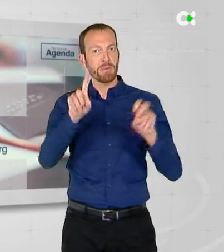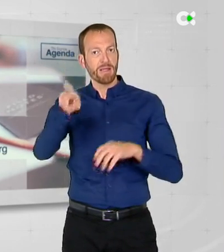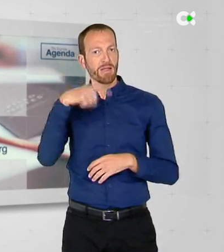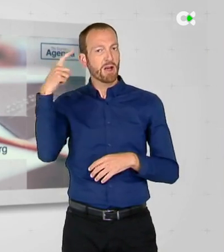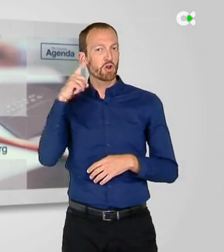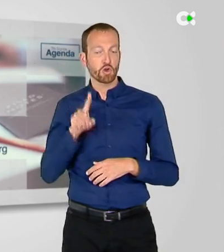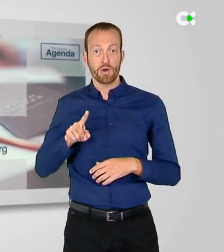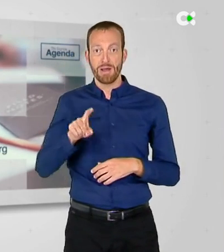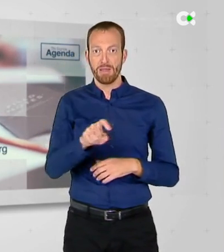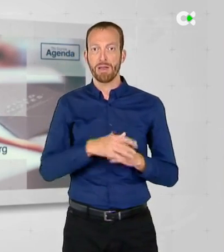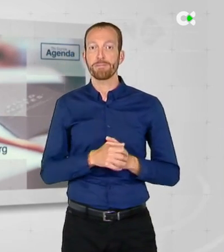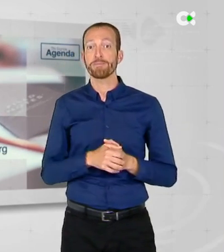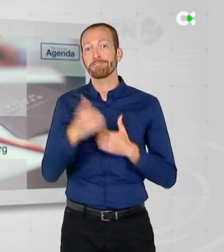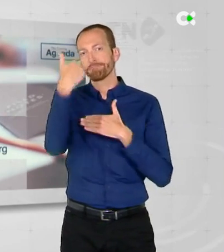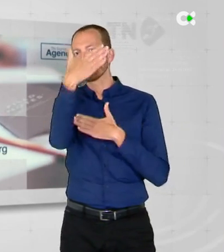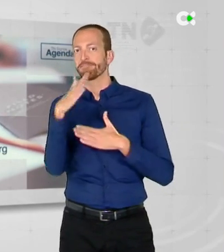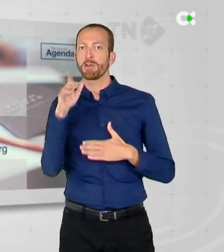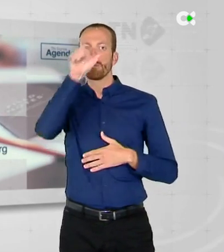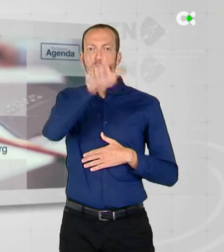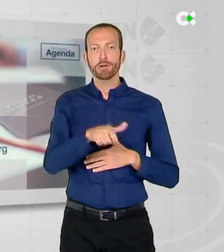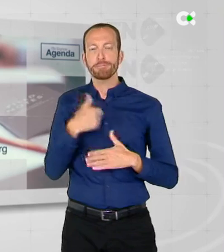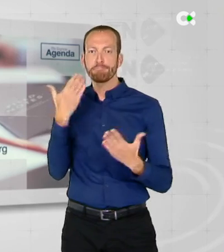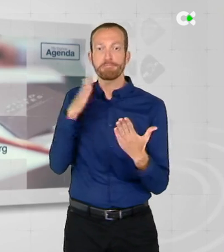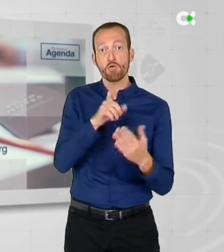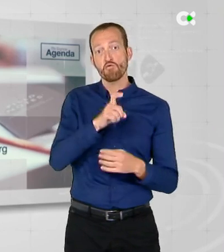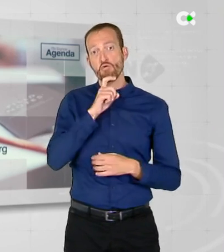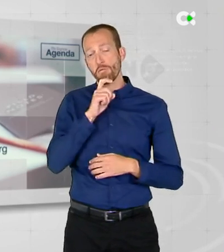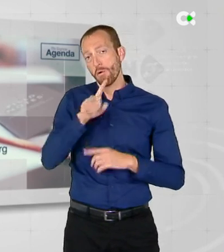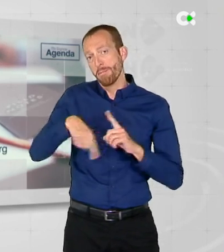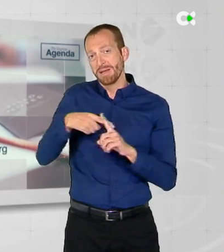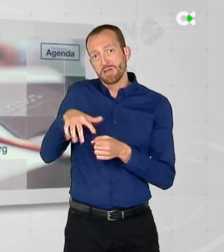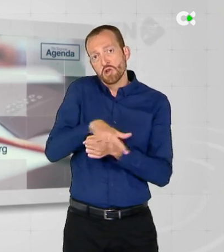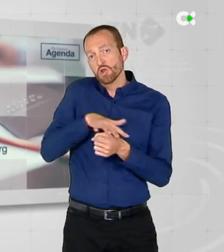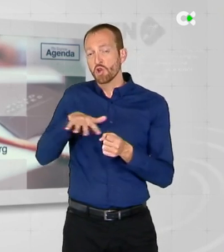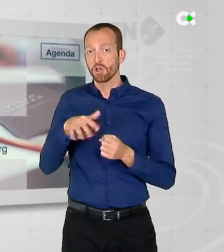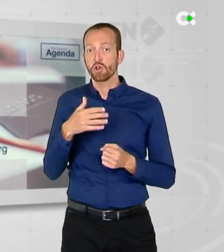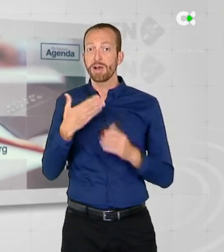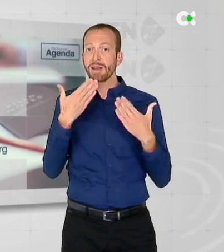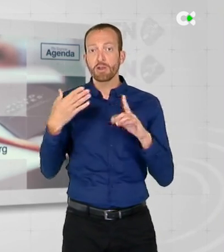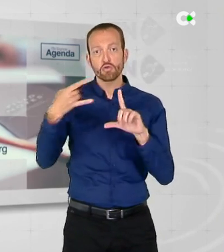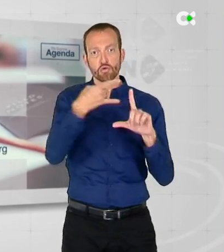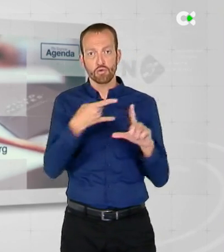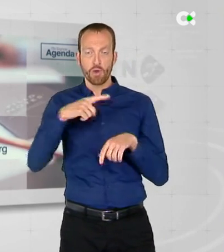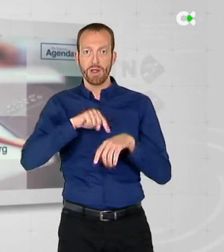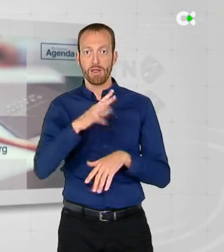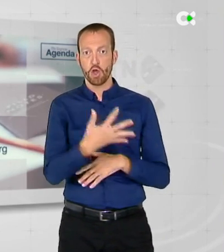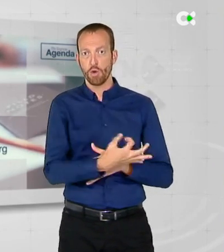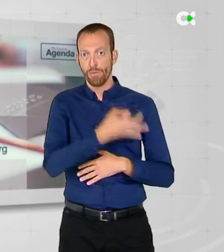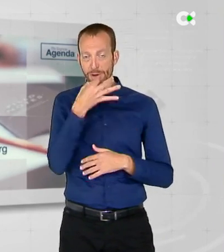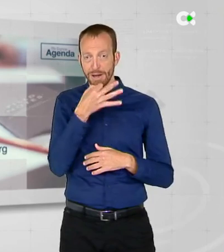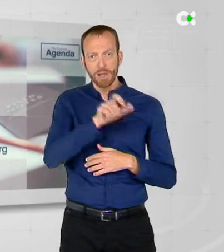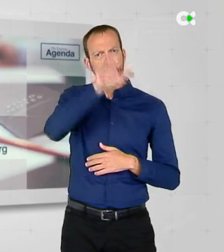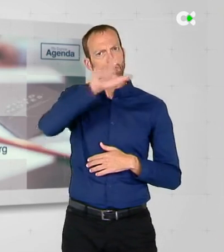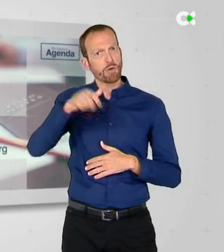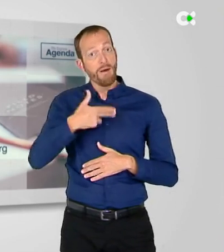de cáncer, el afrontamiento para la persona diagnosticada y su entorno. Será vía Zoom a las 5 de la tarde. Las personas